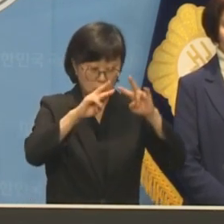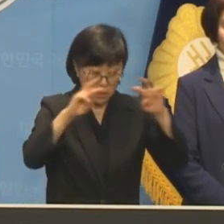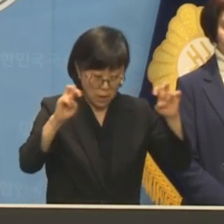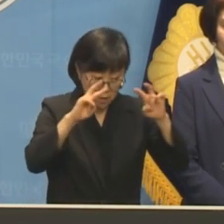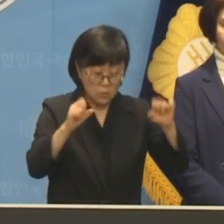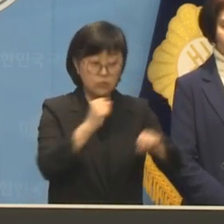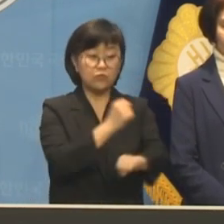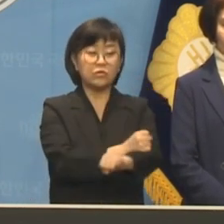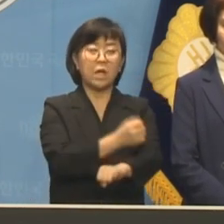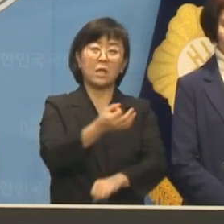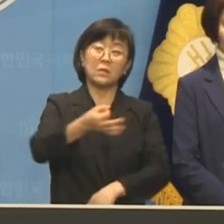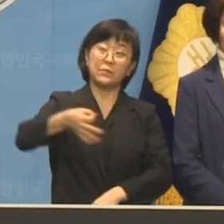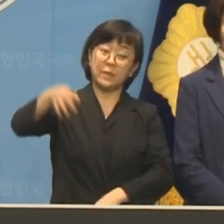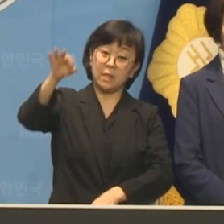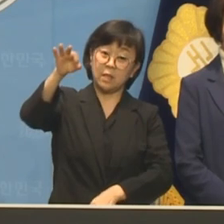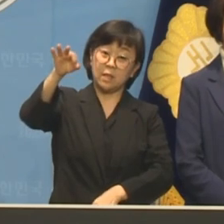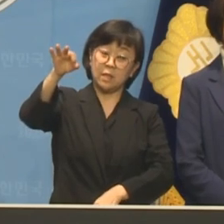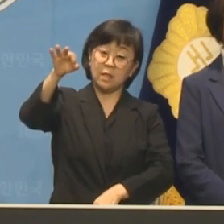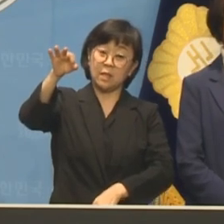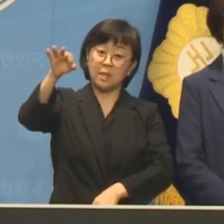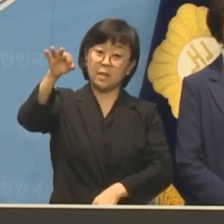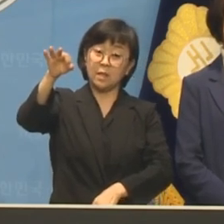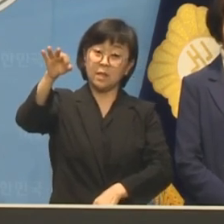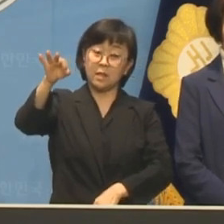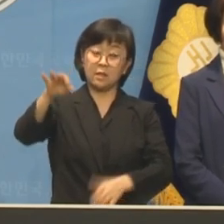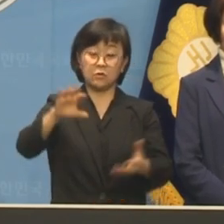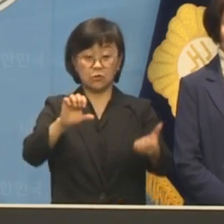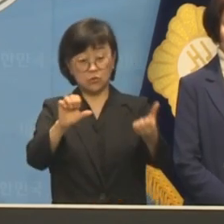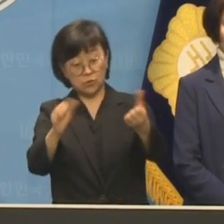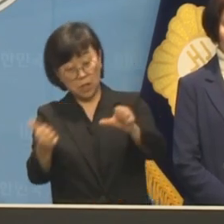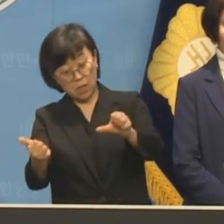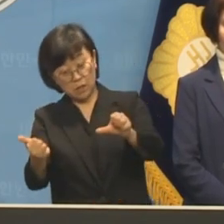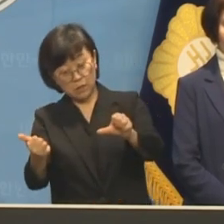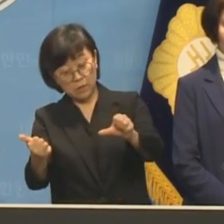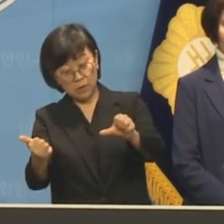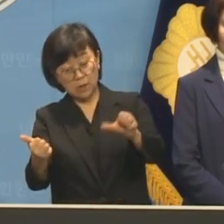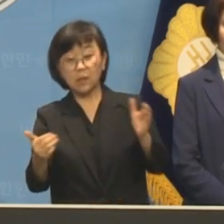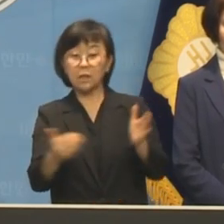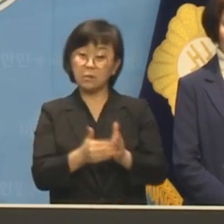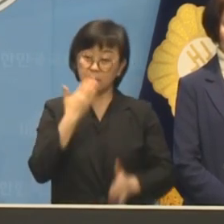수당이 인상된다고 순직 행렬이 멈출 수 있겠습니까?